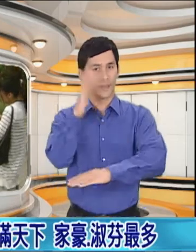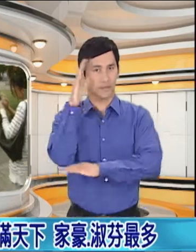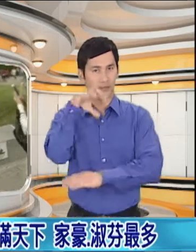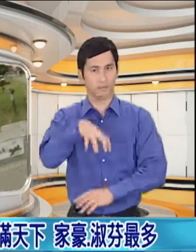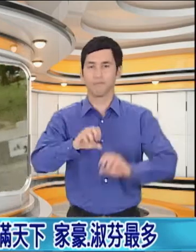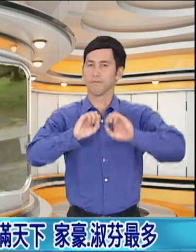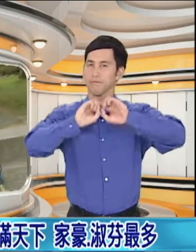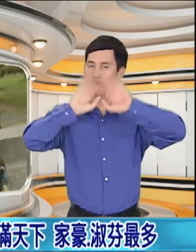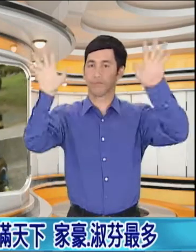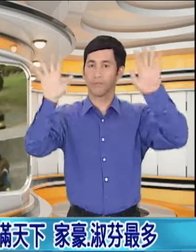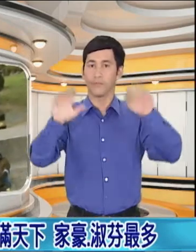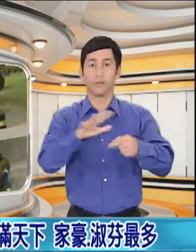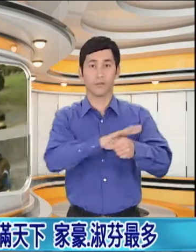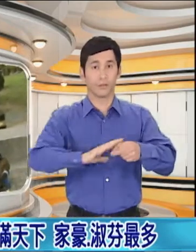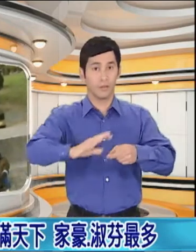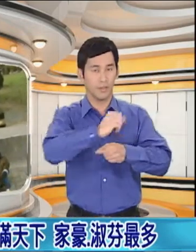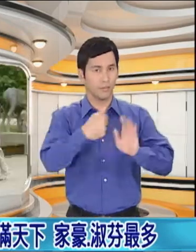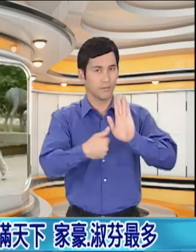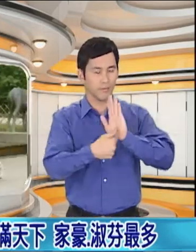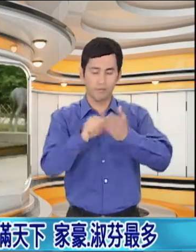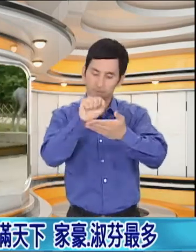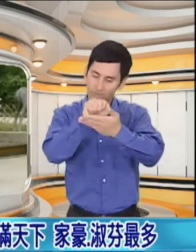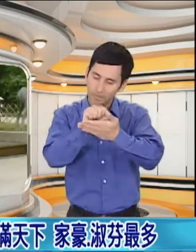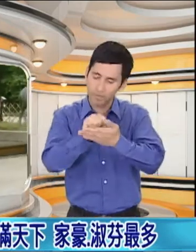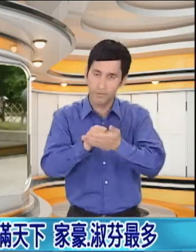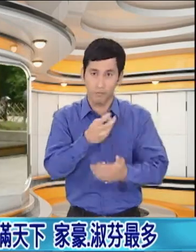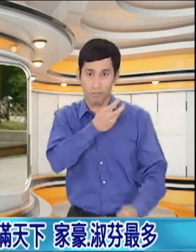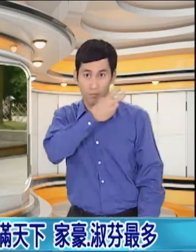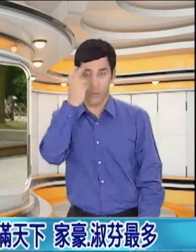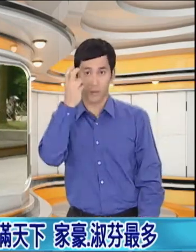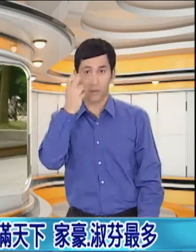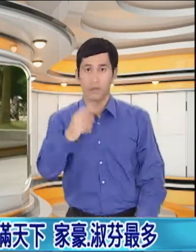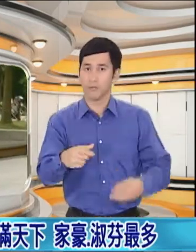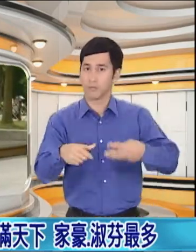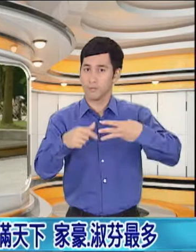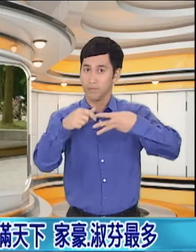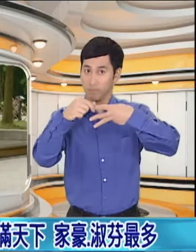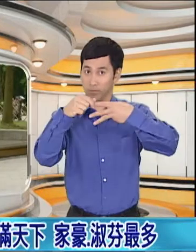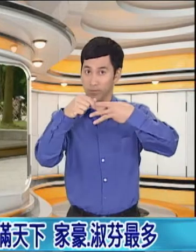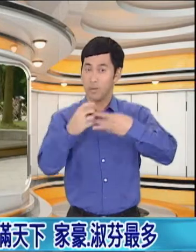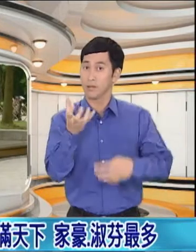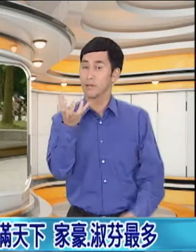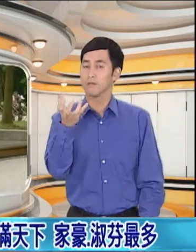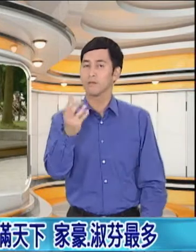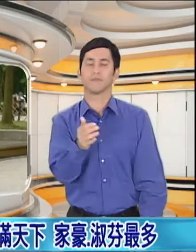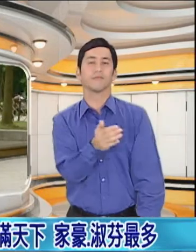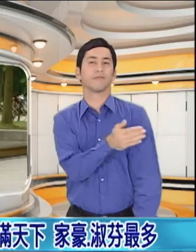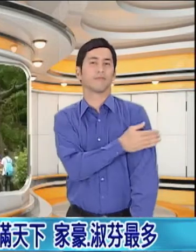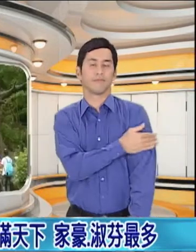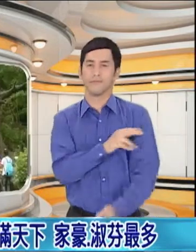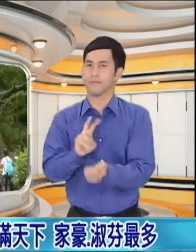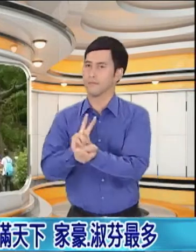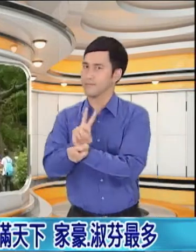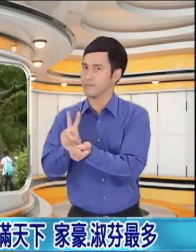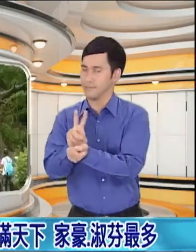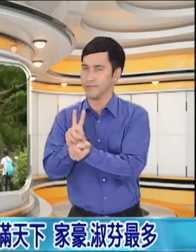内政部公布了全国姓名统计，全国的姓氏仍然是以陈跟林是最多